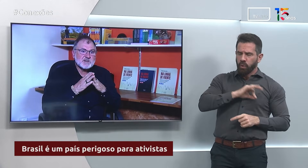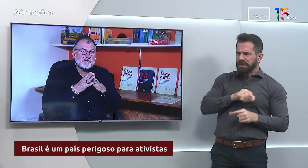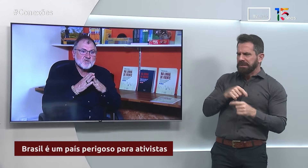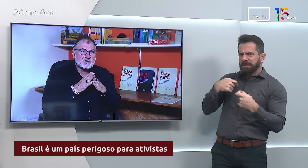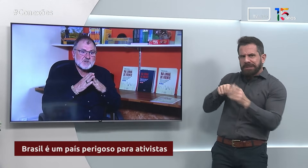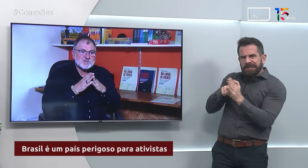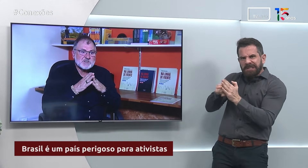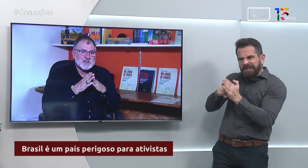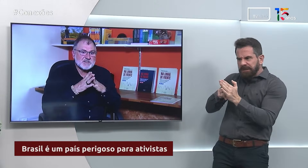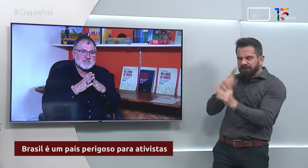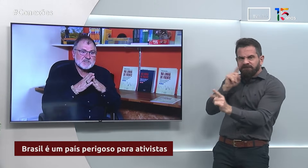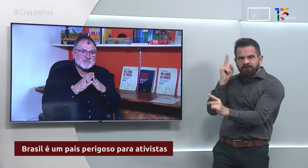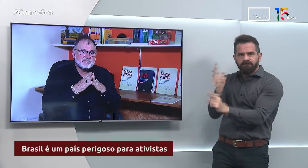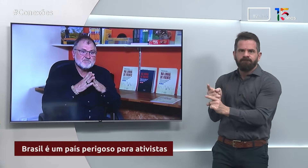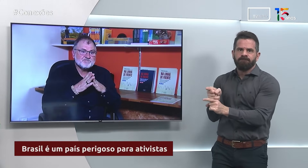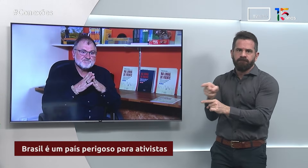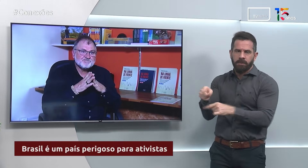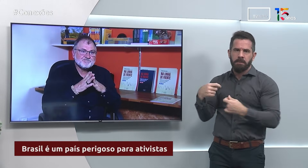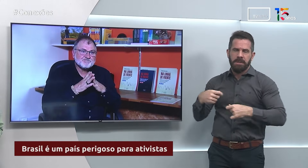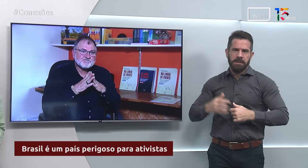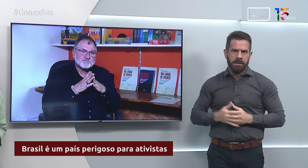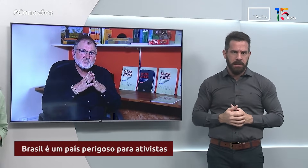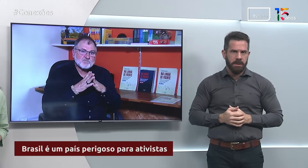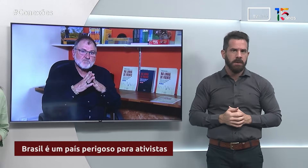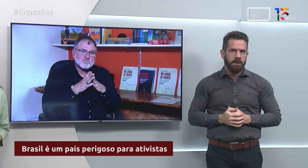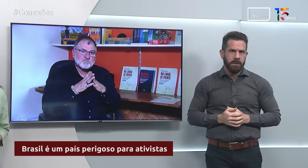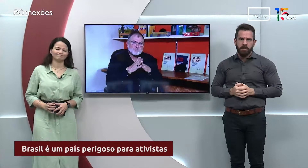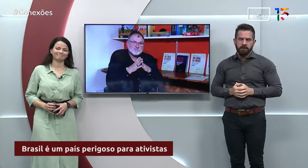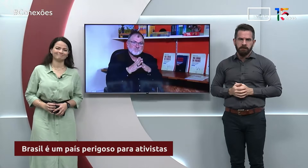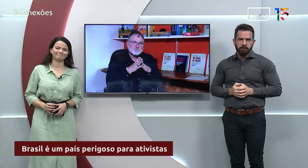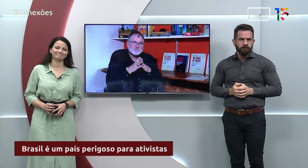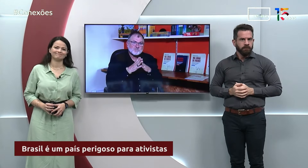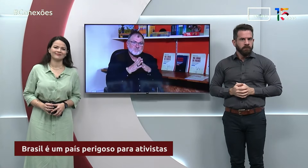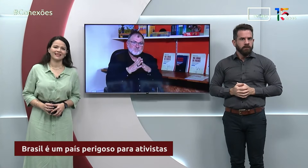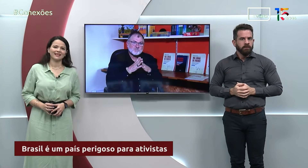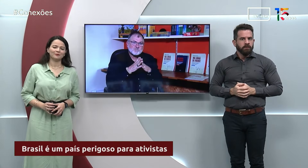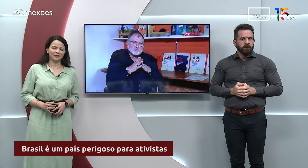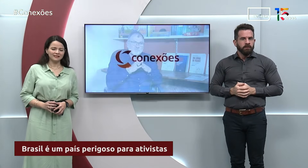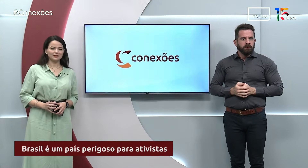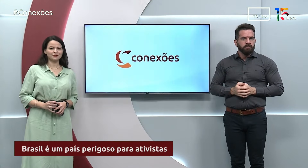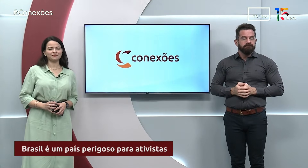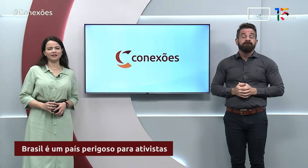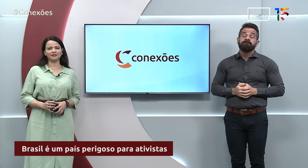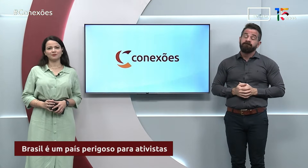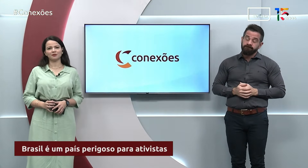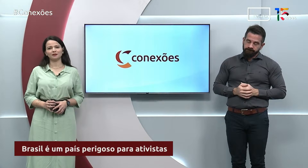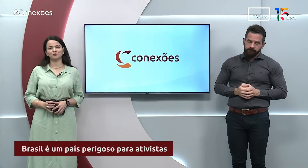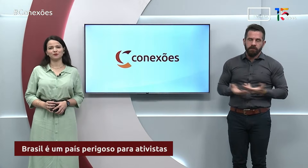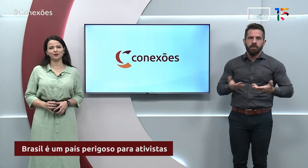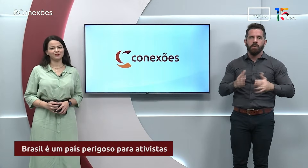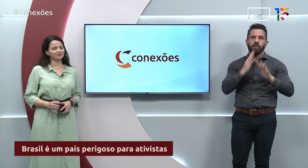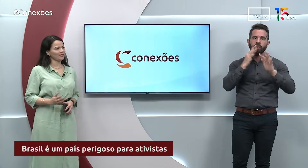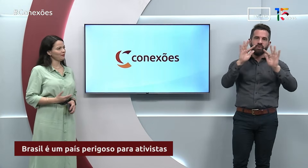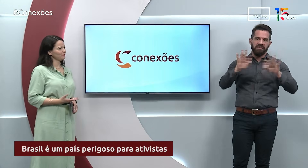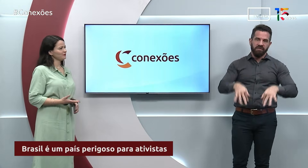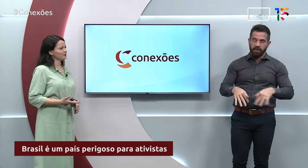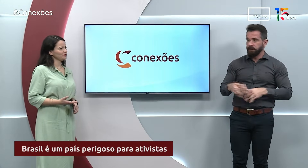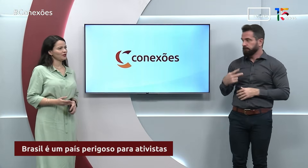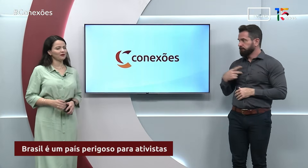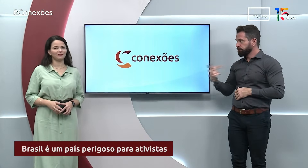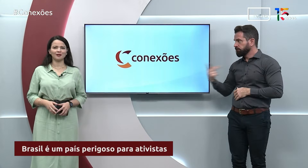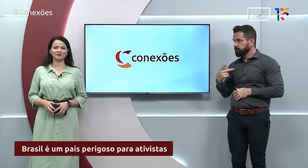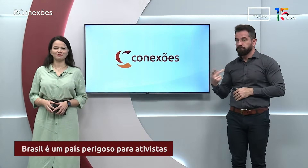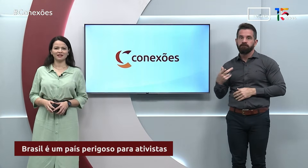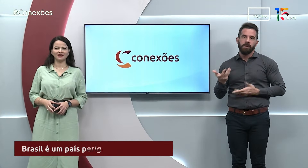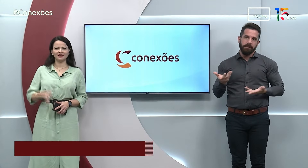contra os seus interesses. É assim que a gente finaliza o programa de hoje. Eu e o professor